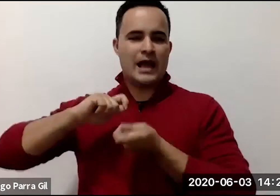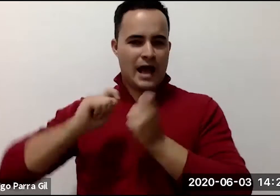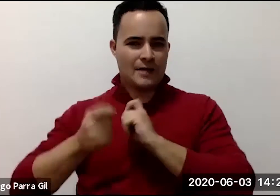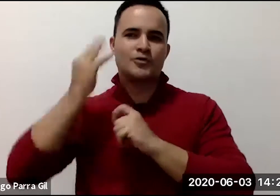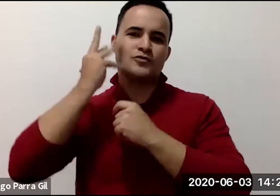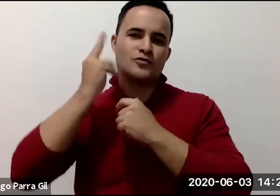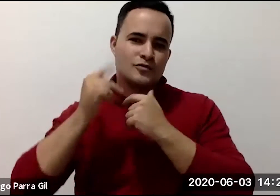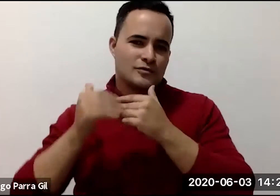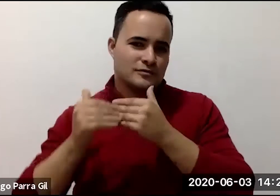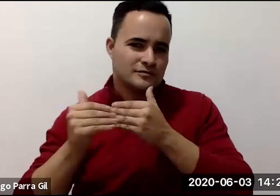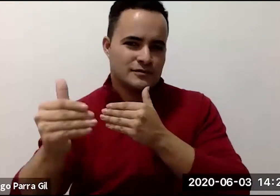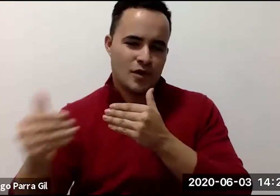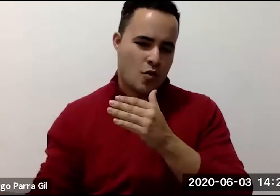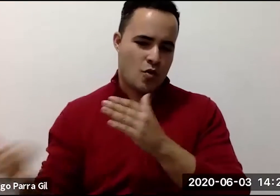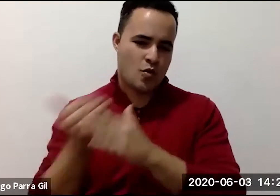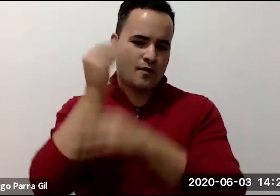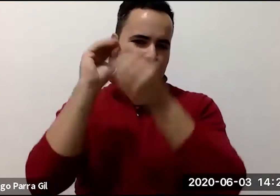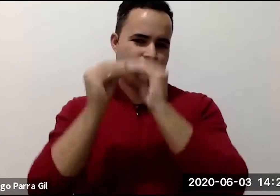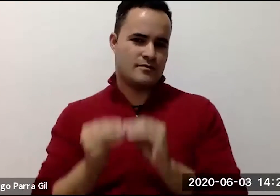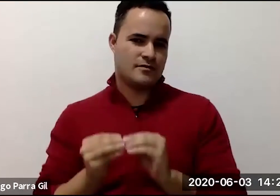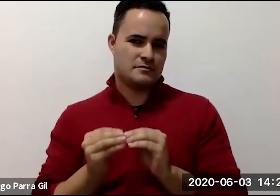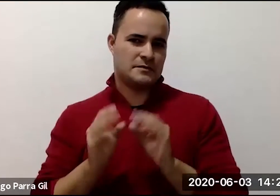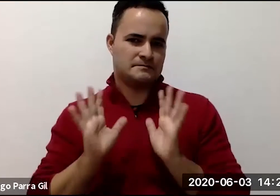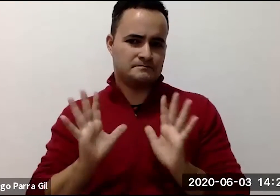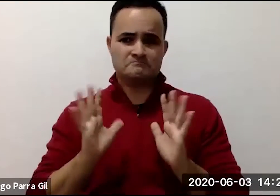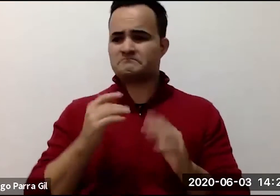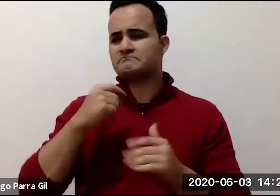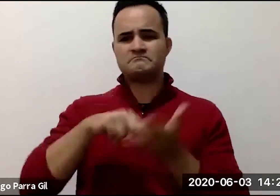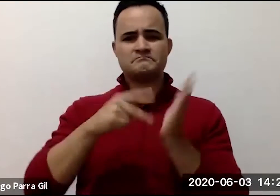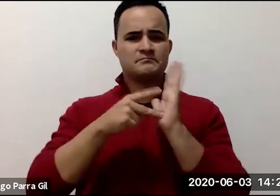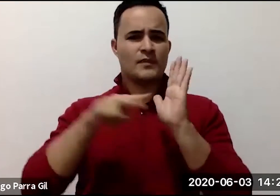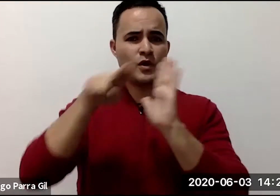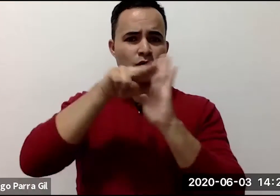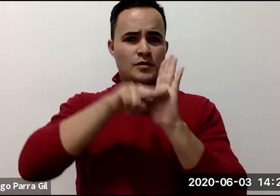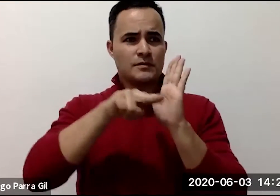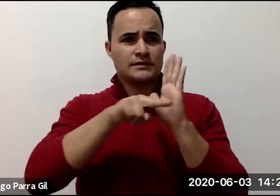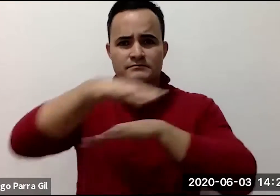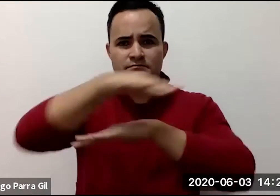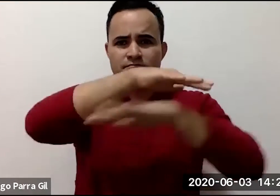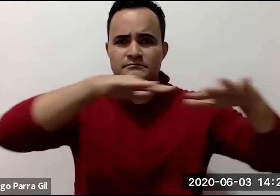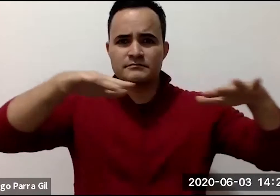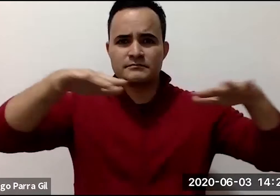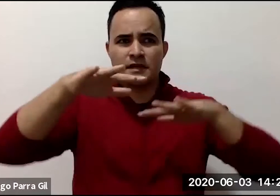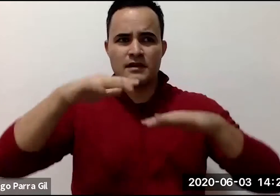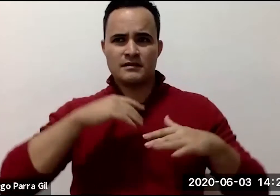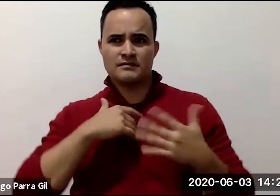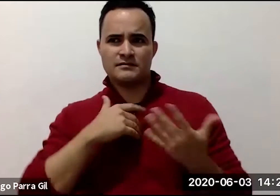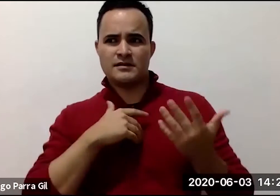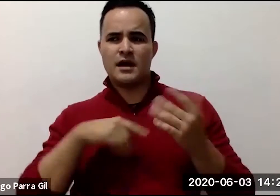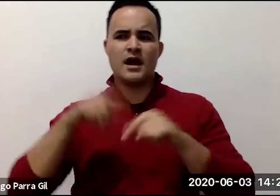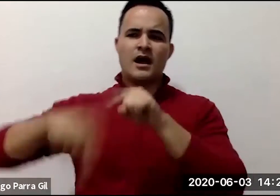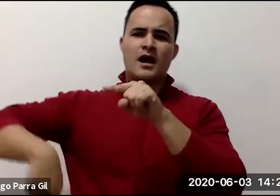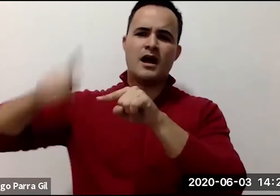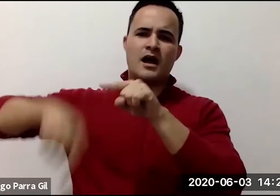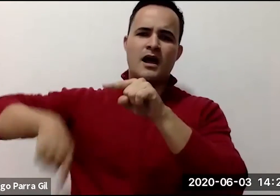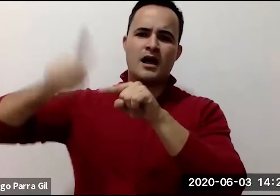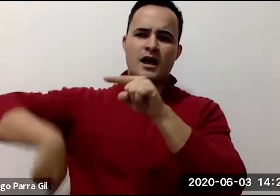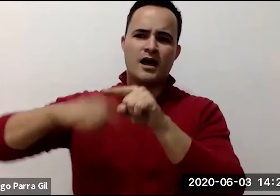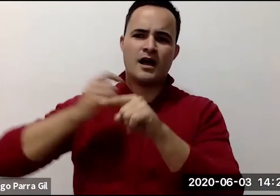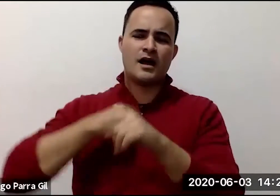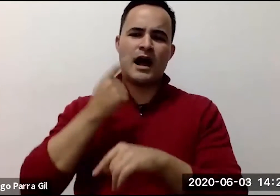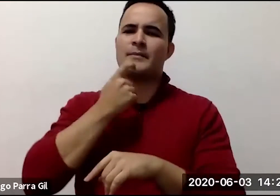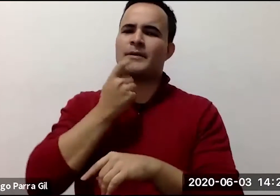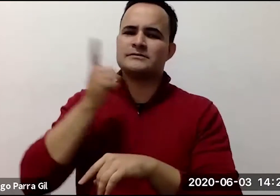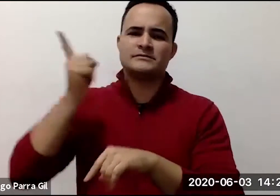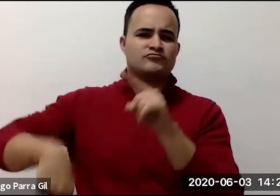que el desobedecer la norma como una resistencia contracapacitista me parece muy